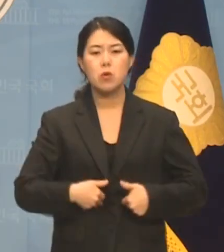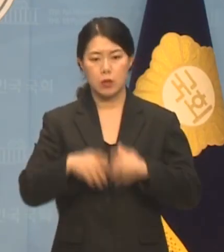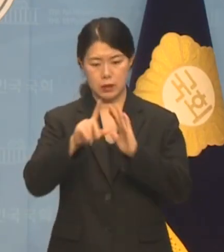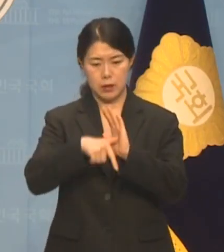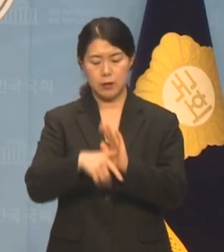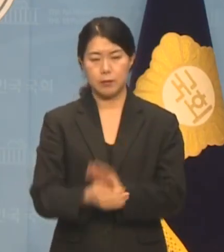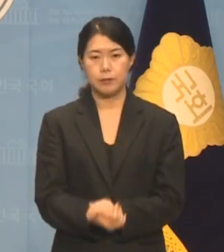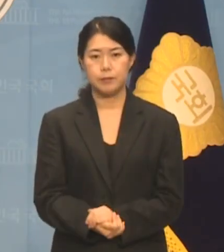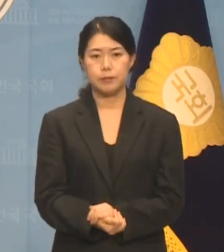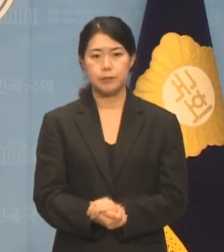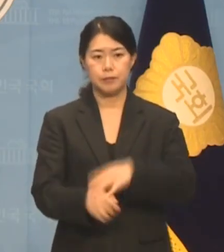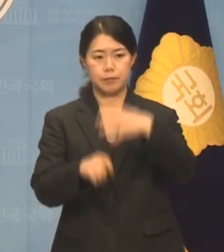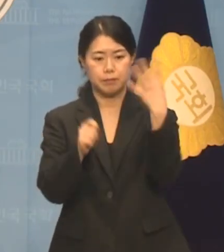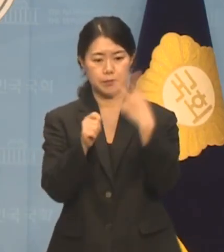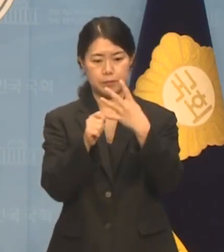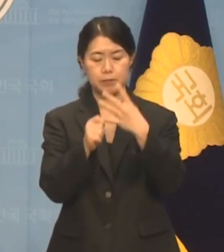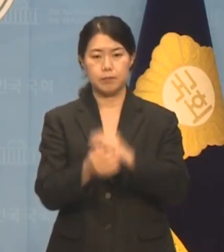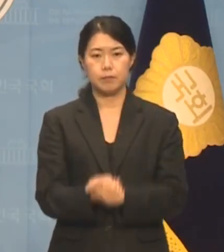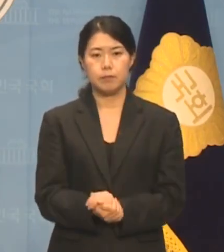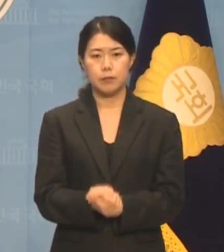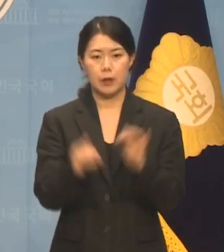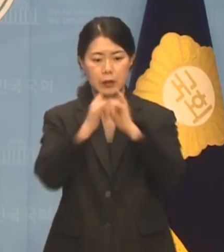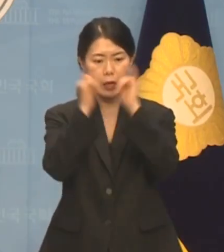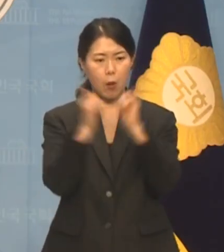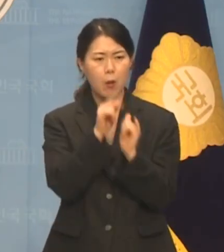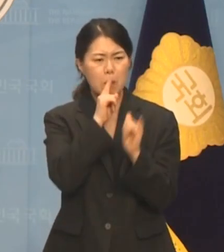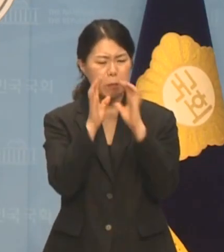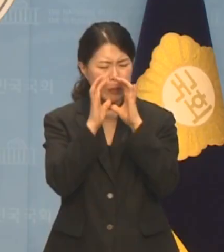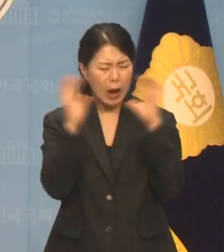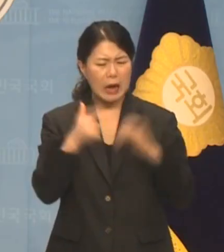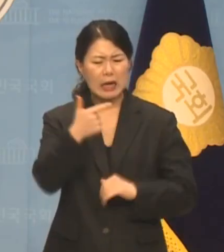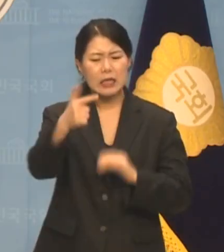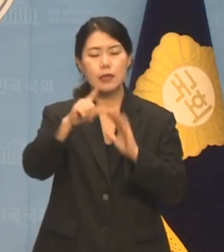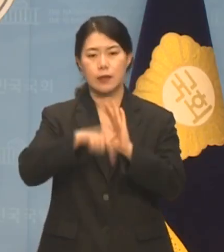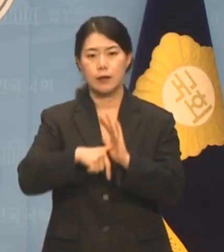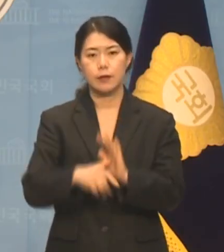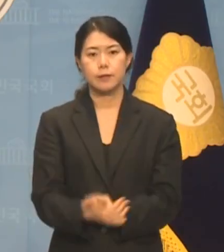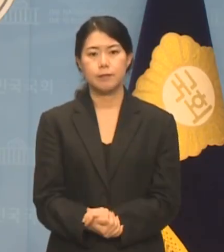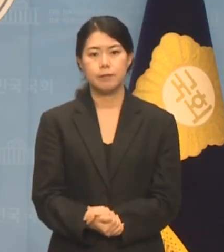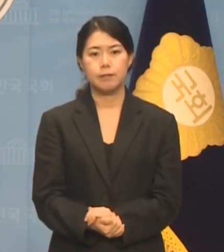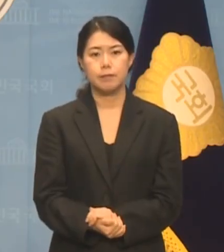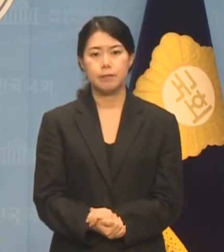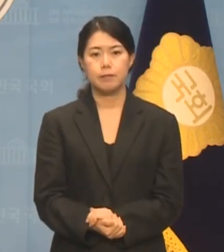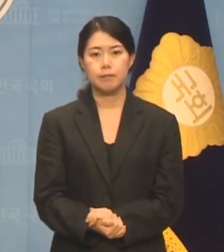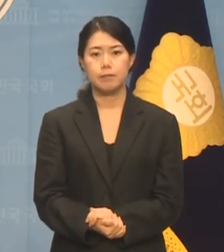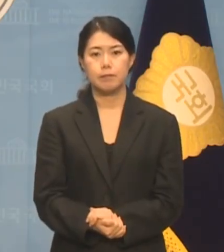경우. 4. 사회적 논란이 큰 경우.